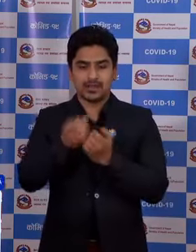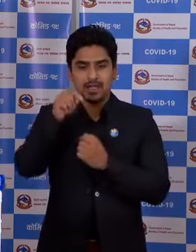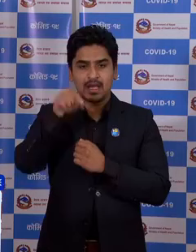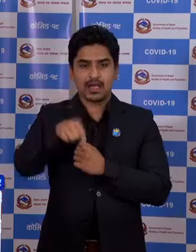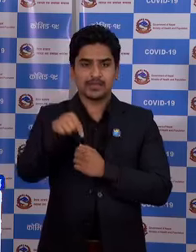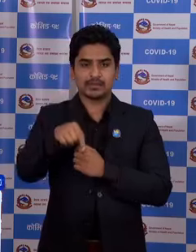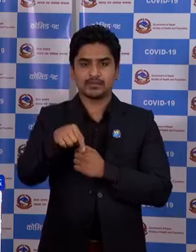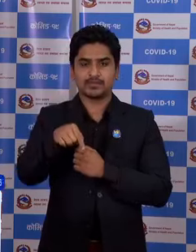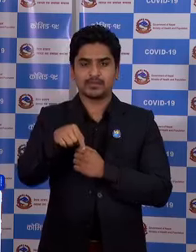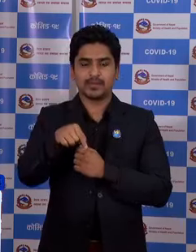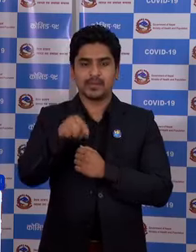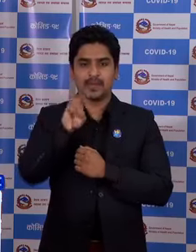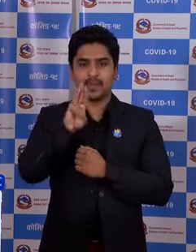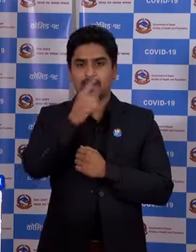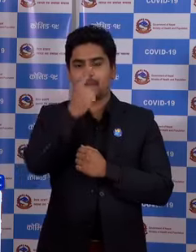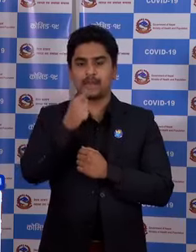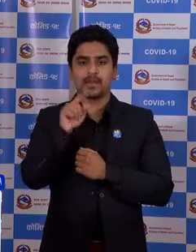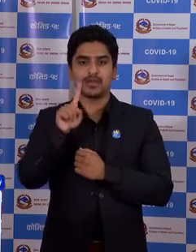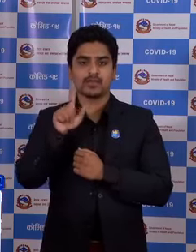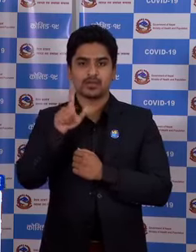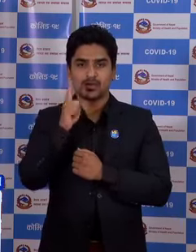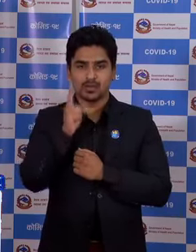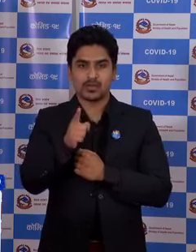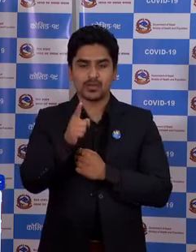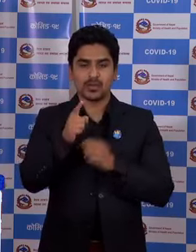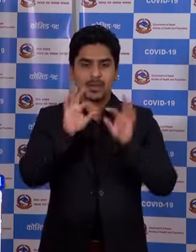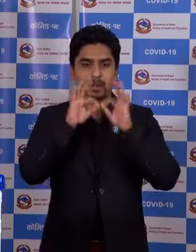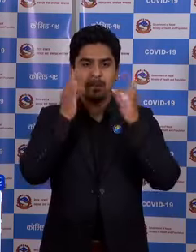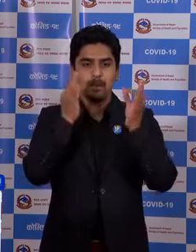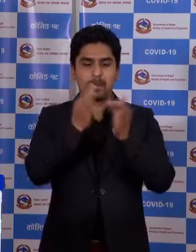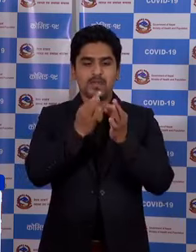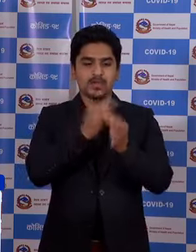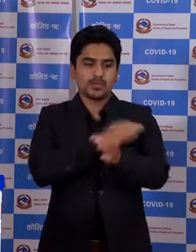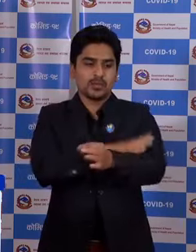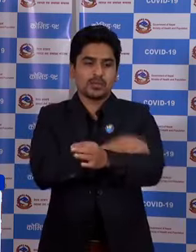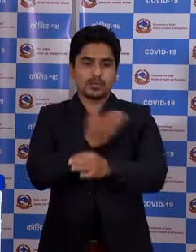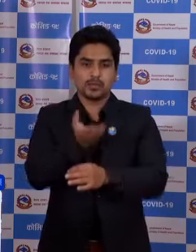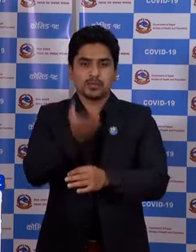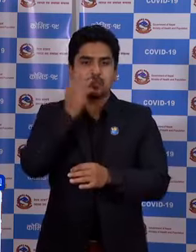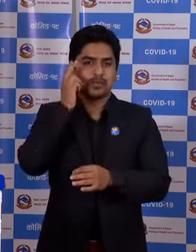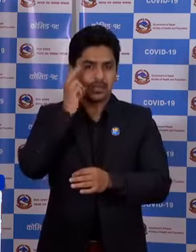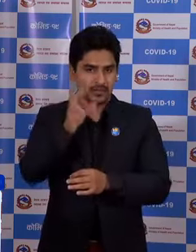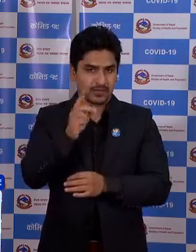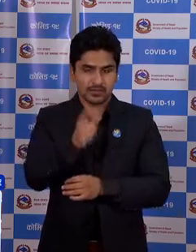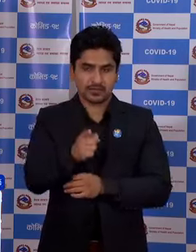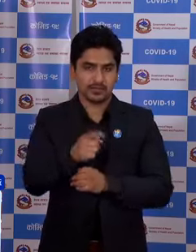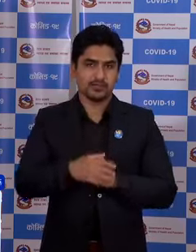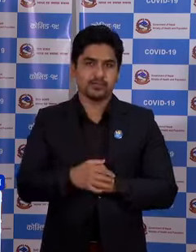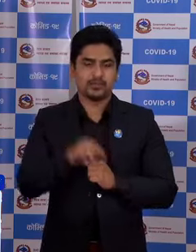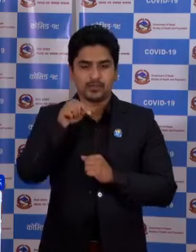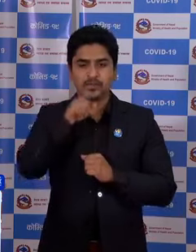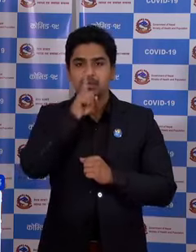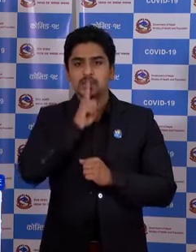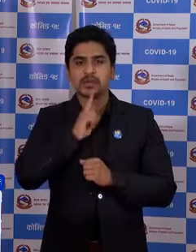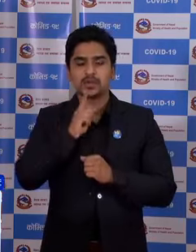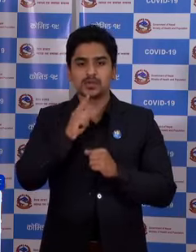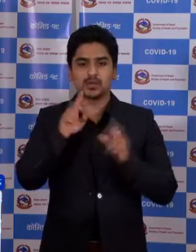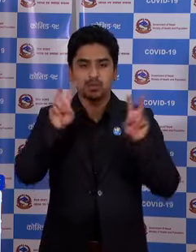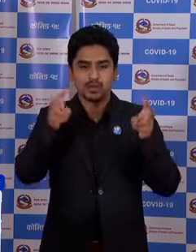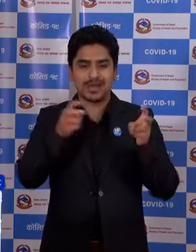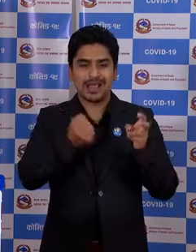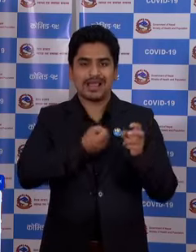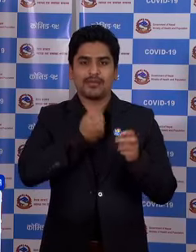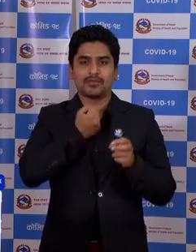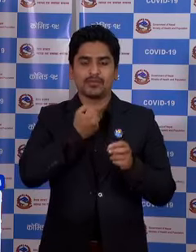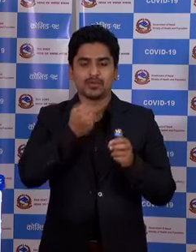आज मे 17 हो, विश्व उच्च रक्तचाप दिवस। यो वर्षको मूल नारा